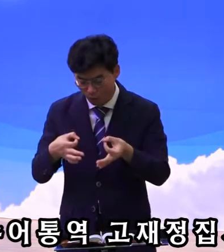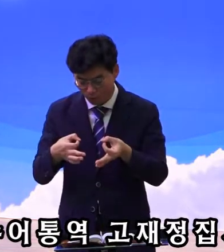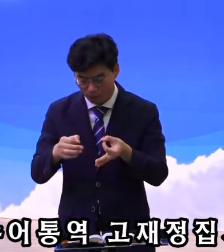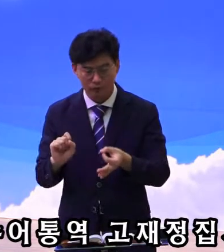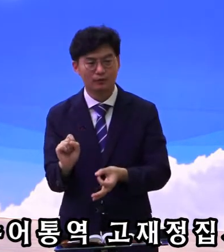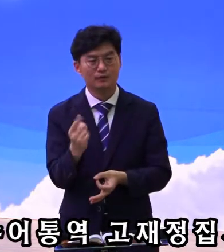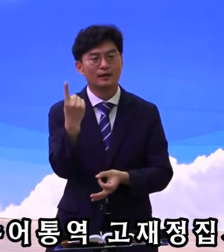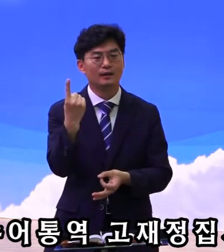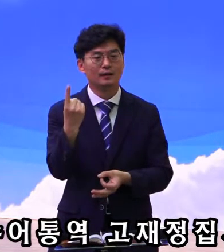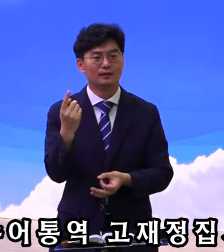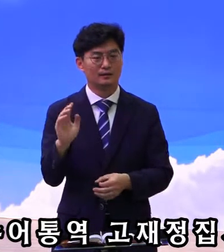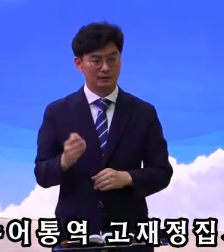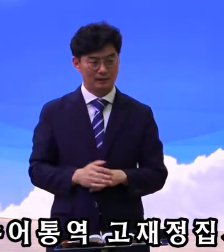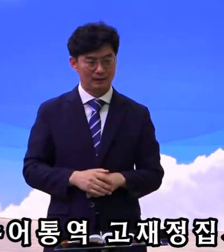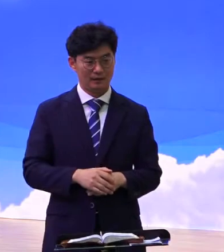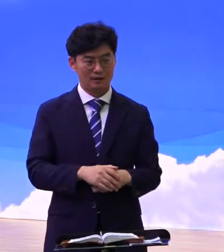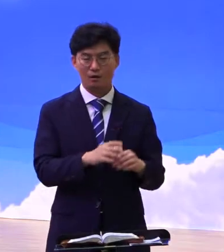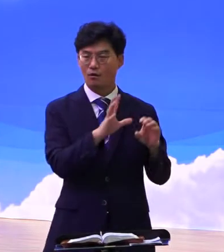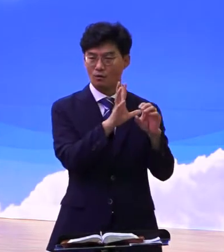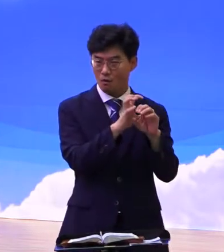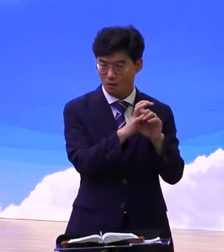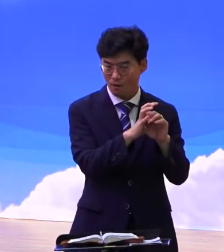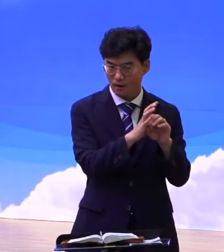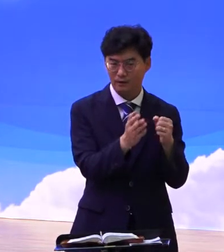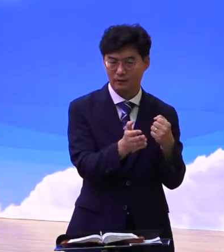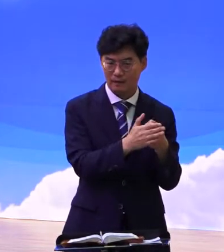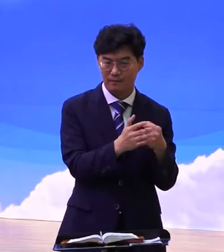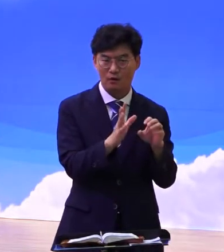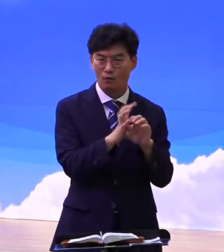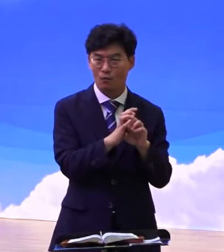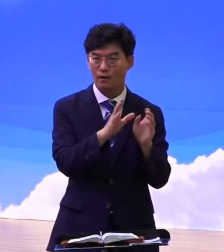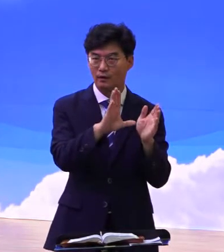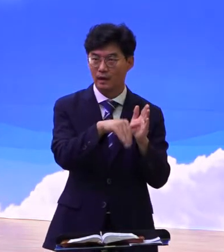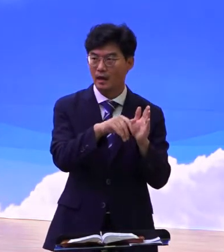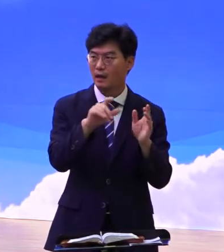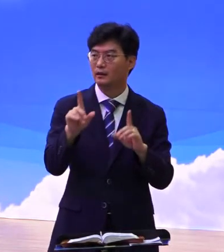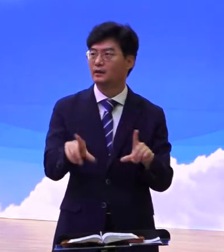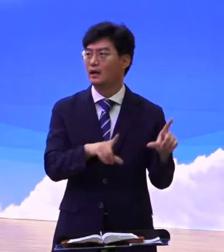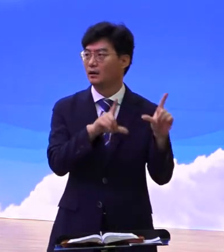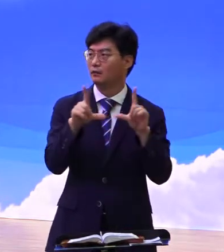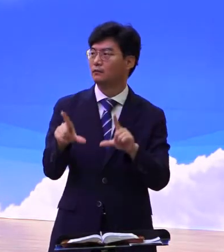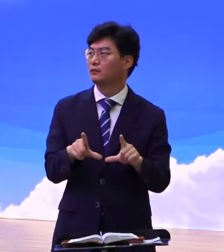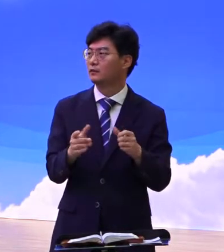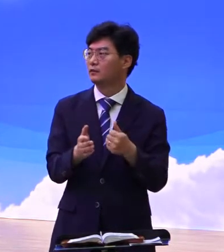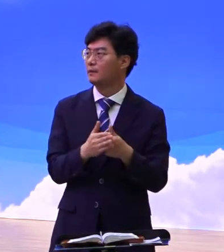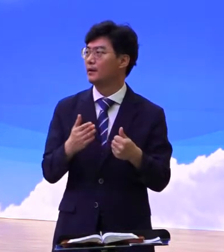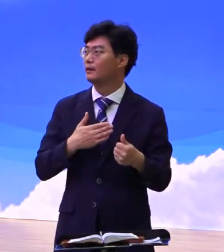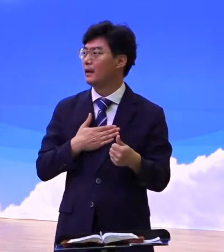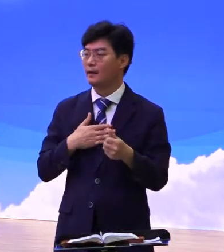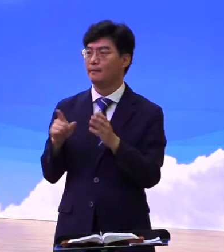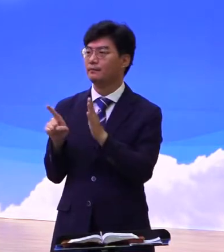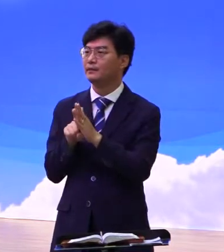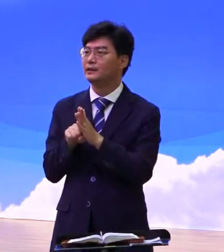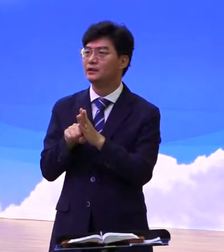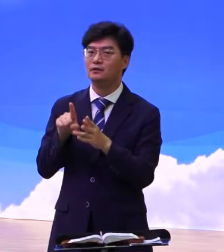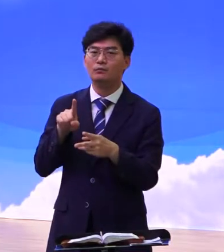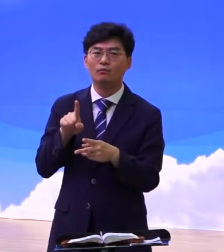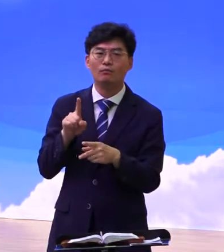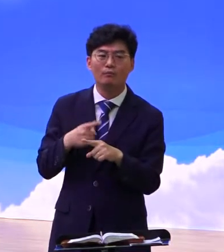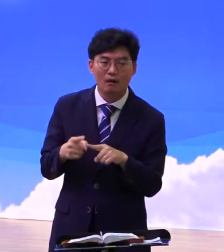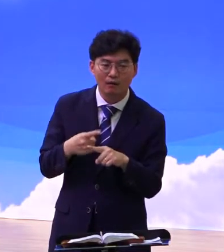정확하게 볼 수 있게 되었다고 하는 것입니다. 그동안 우리가 얼마나 하나님의 말씀대로 산다 하면서 하나님의